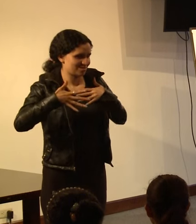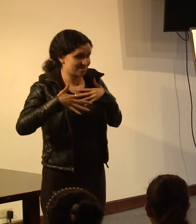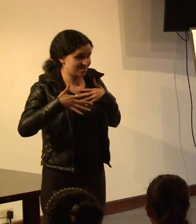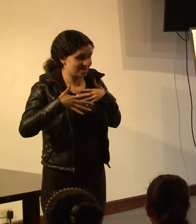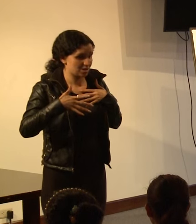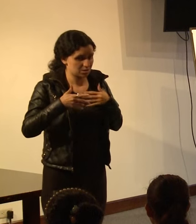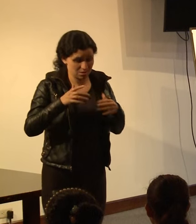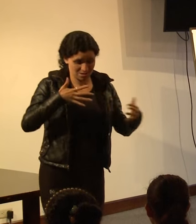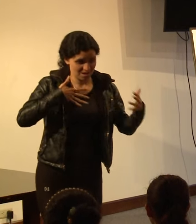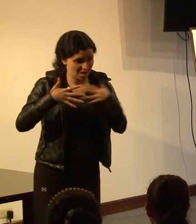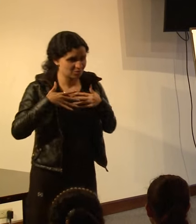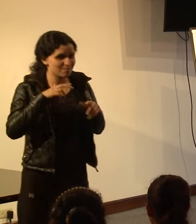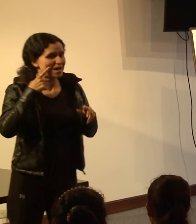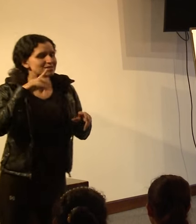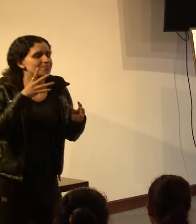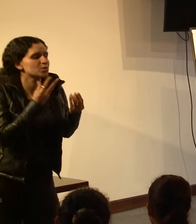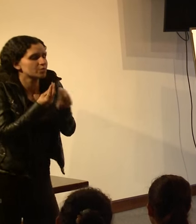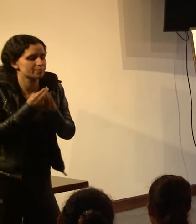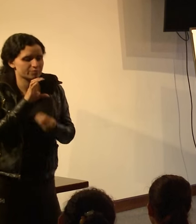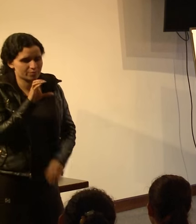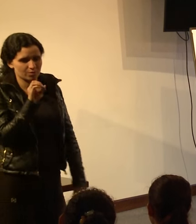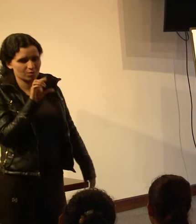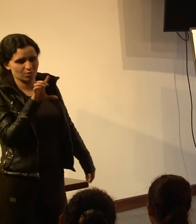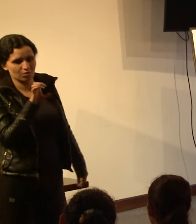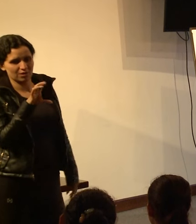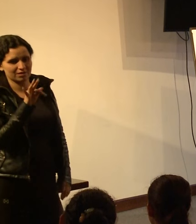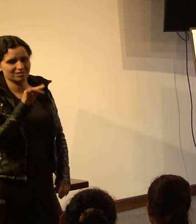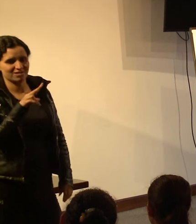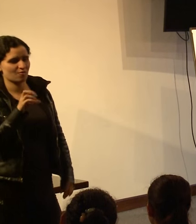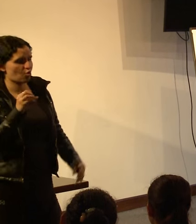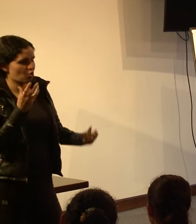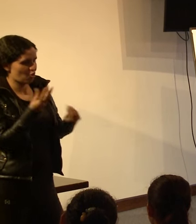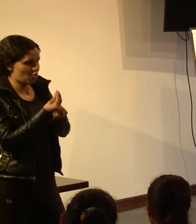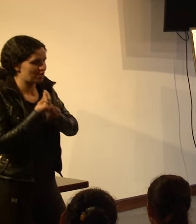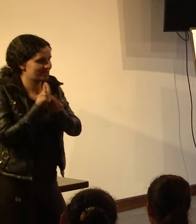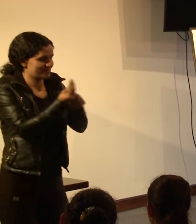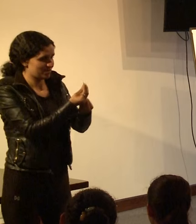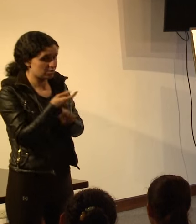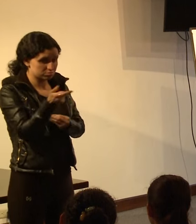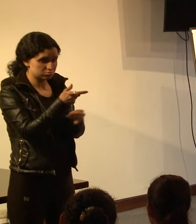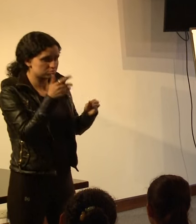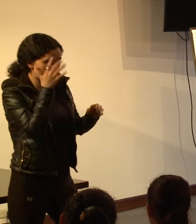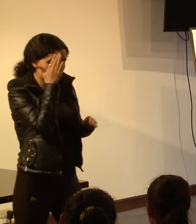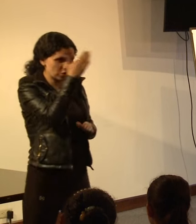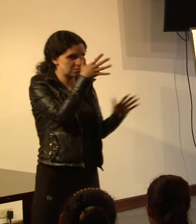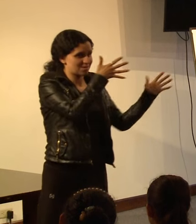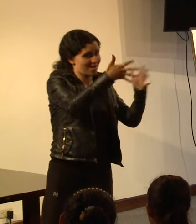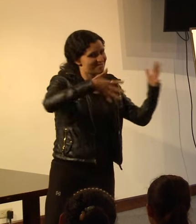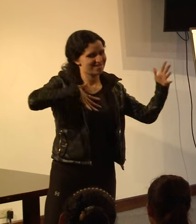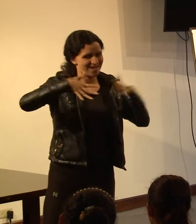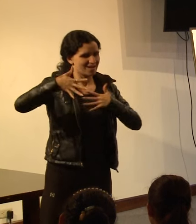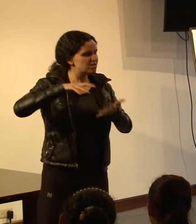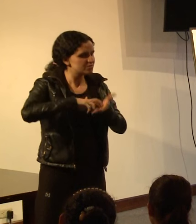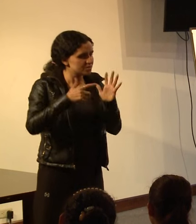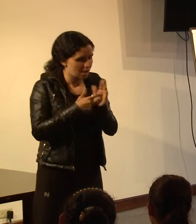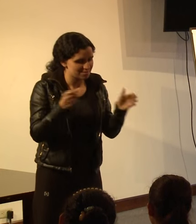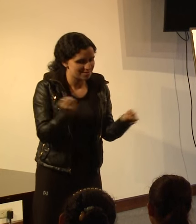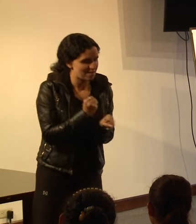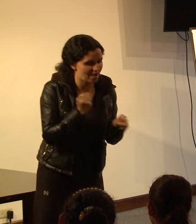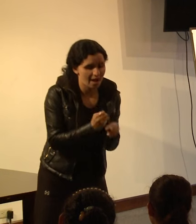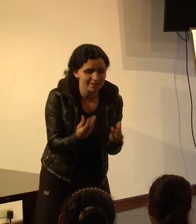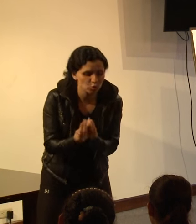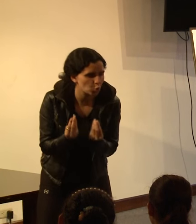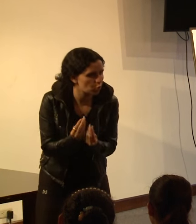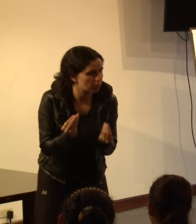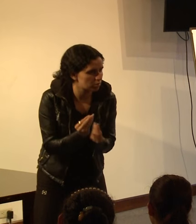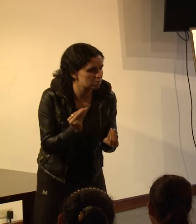es esencialmente colectivo. Y si ustedes enseñaran teatro y tuvieran en cuenta eso, ¿qué están enseñando a los niños? A trabajar en equipo, a trabajar en